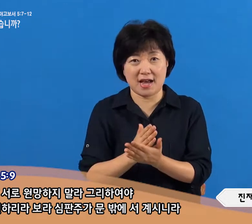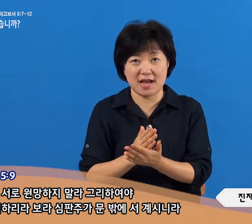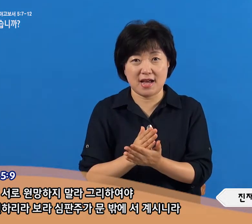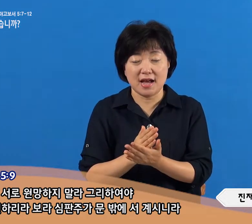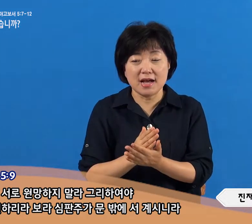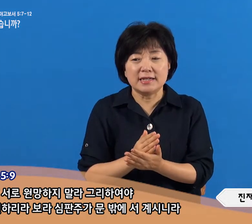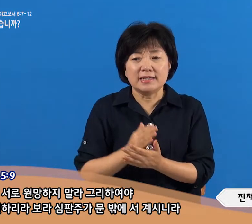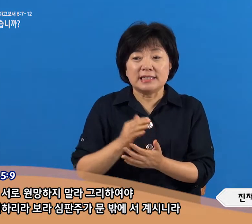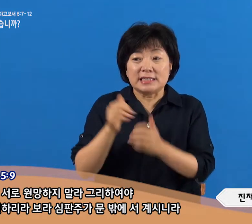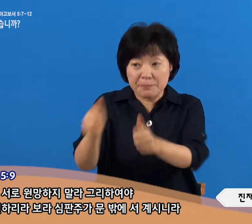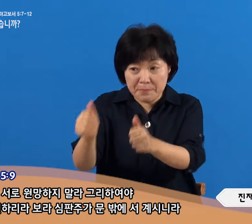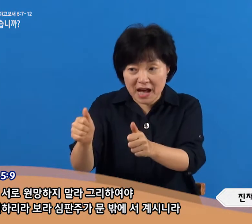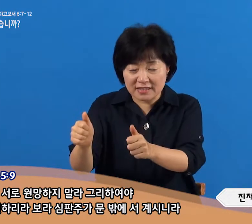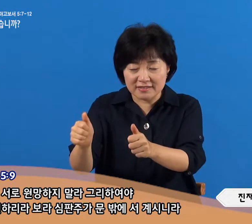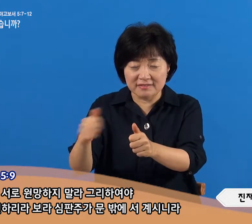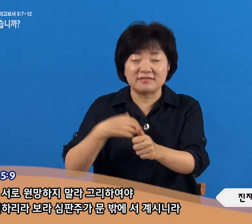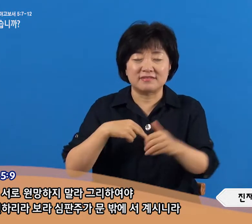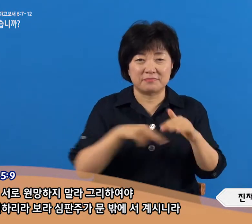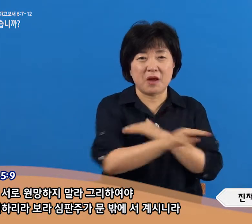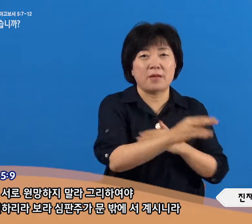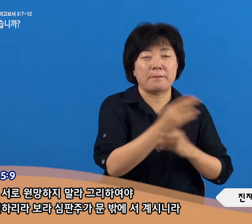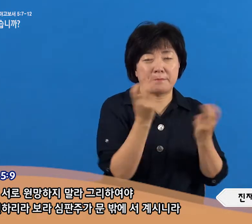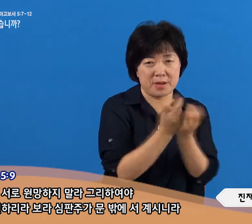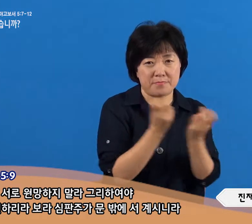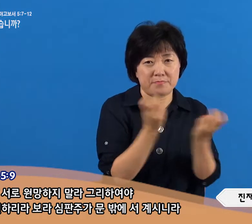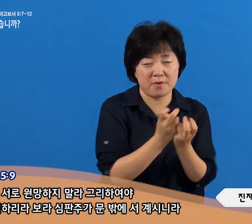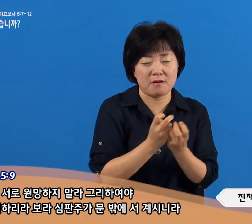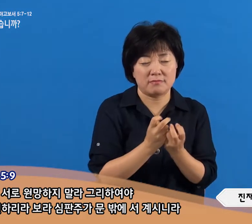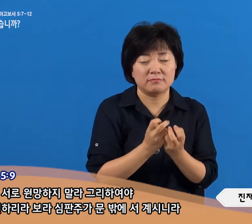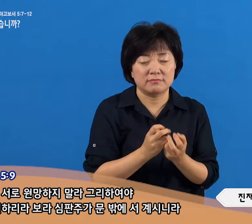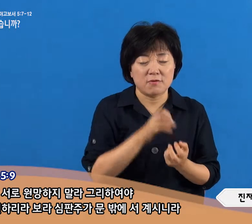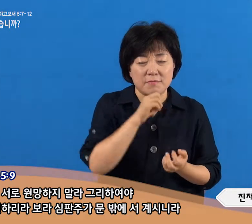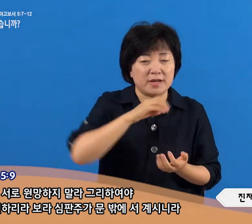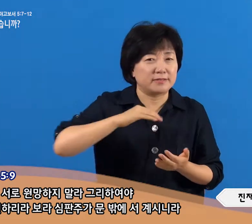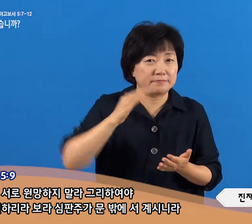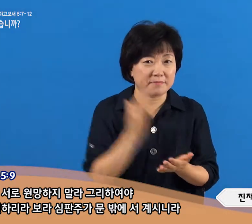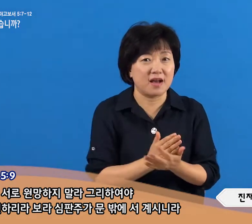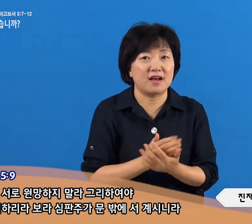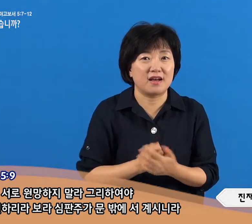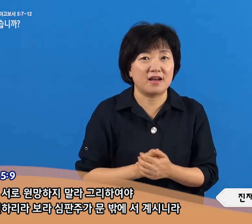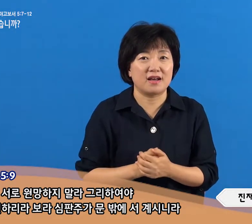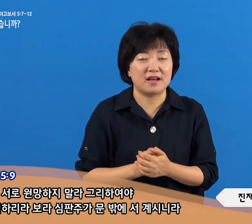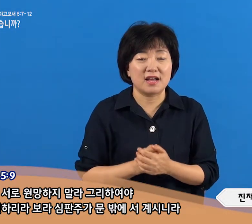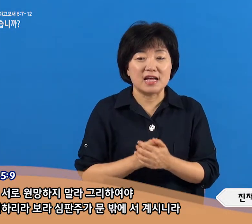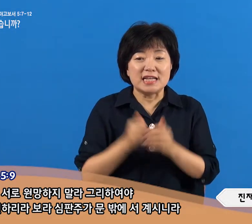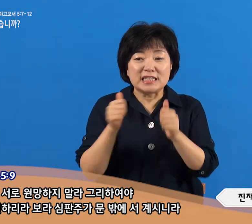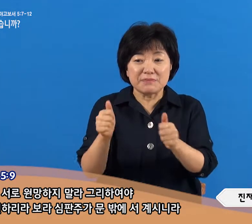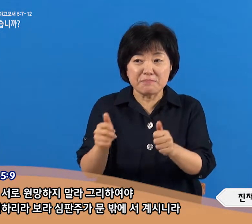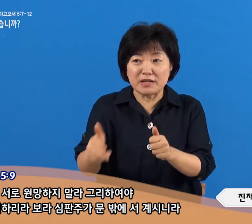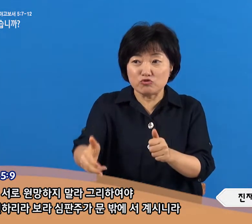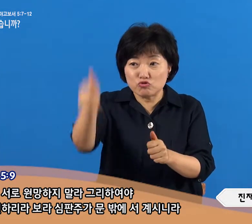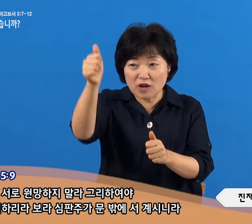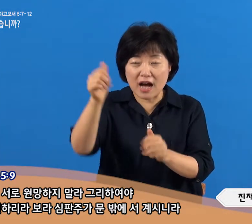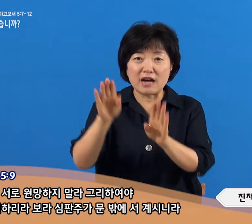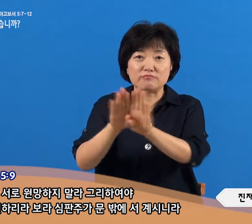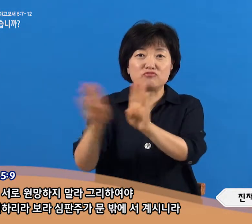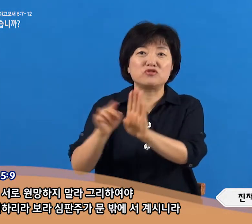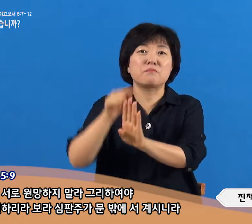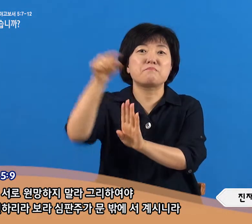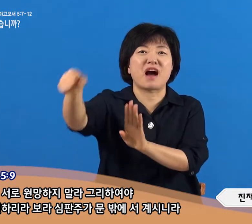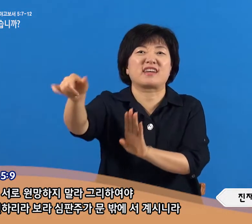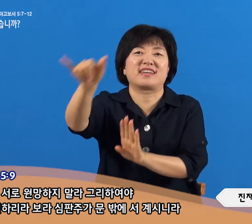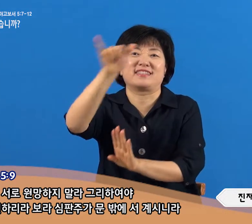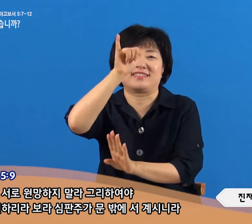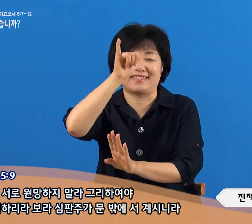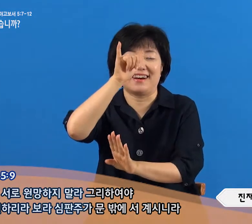그리하여야 심판을 면하리라. 보라 심판주가 문 밖에 서 계시니라. 두 번째로 우리가 하지